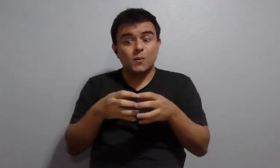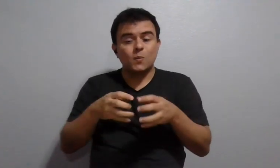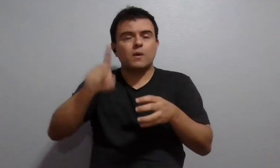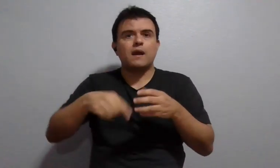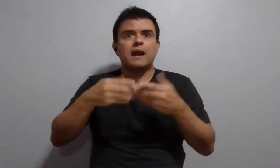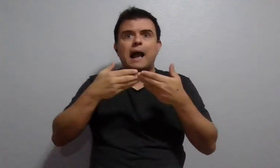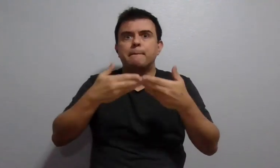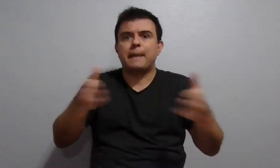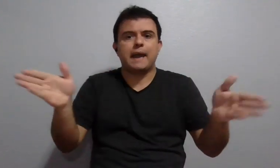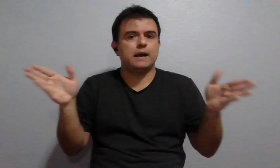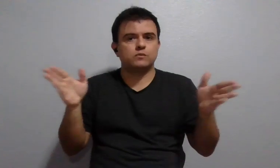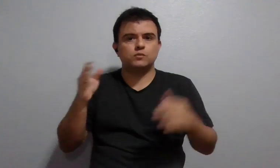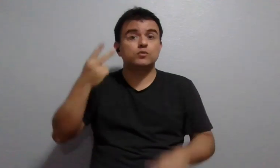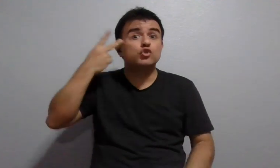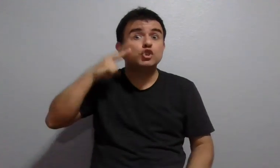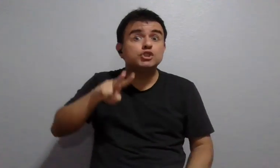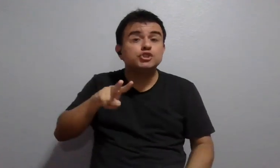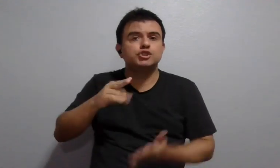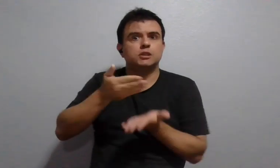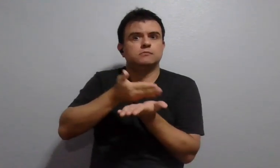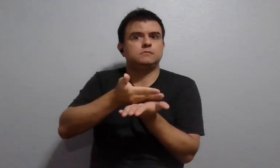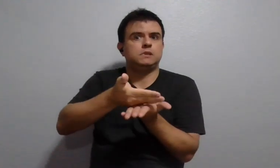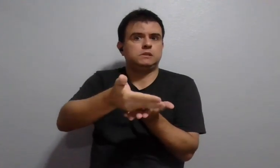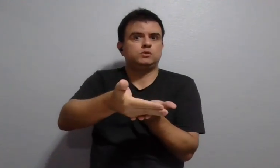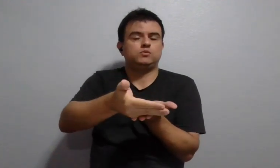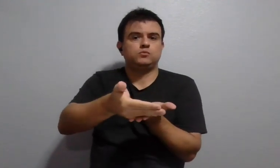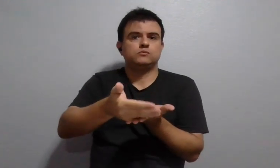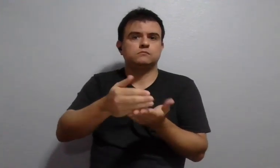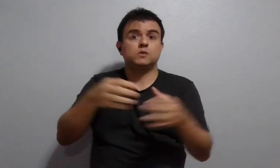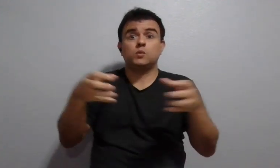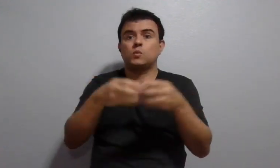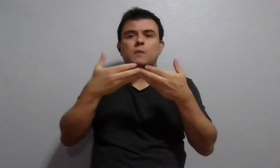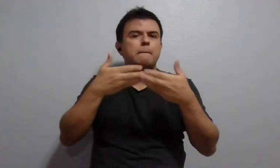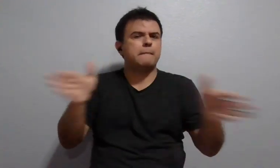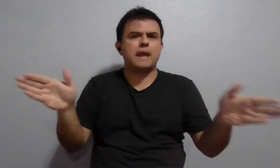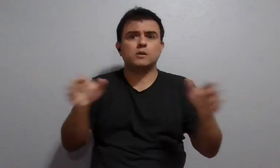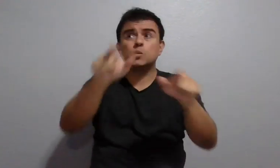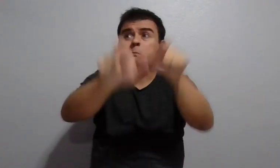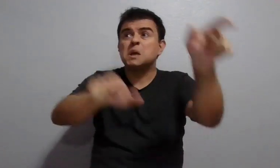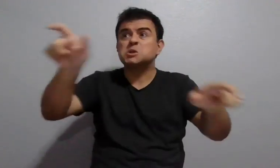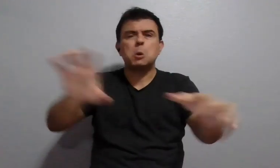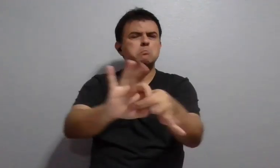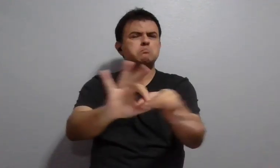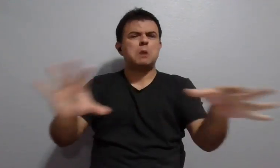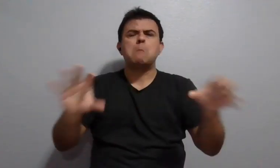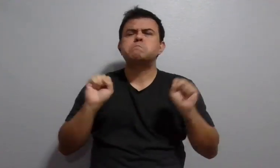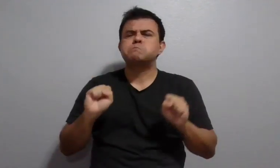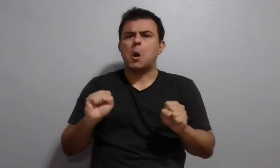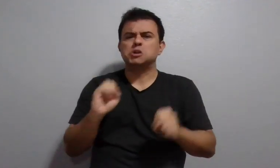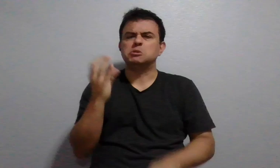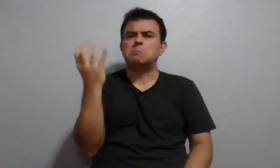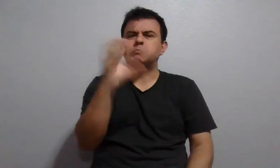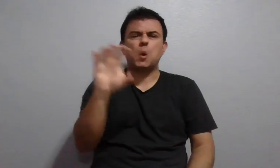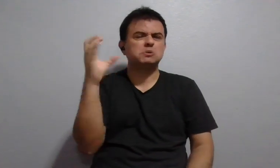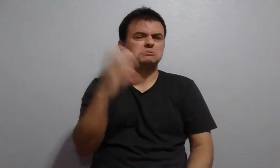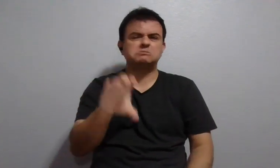2 primeiros dias. Ele foi um grupo aberto para as pessoas postarem as suas dúvidas, alguma notícia que viram,